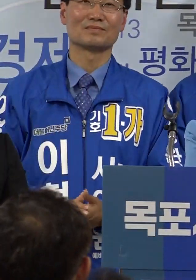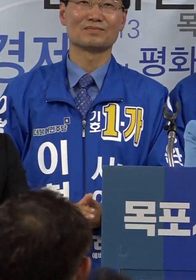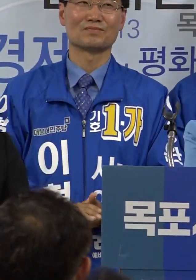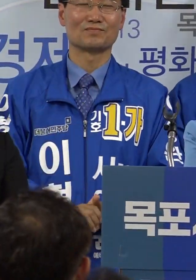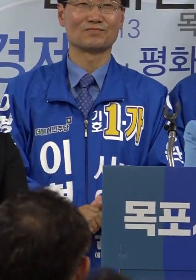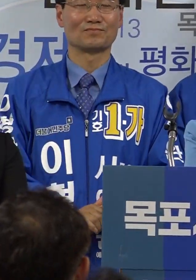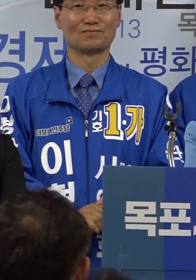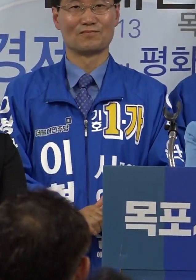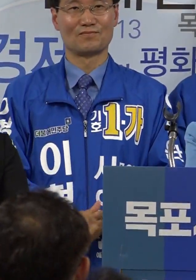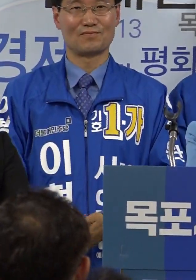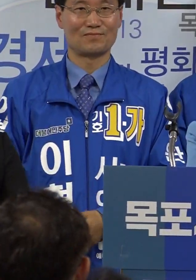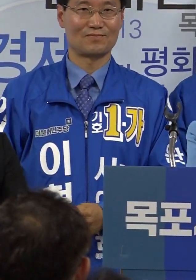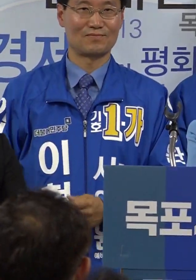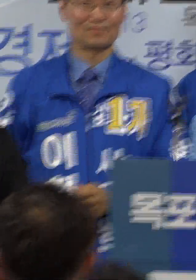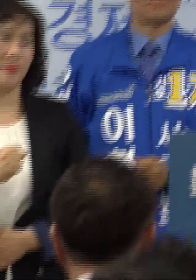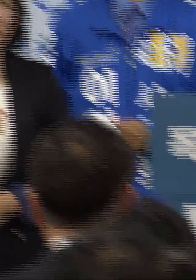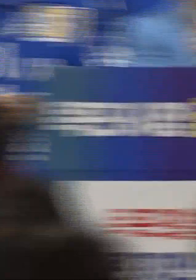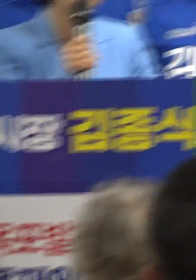갓바위 정신처럼